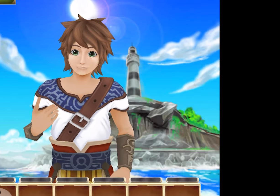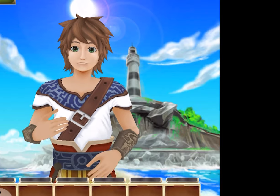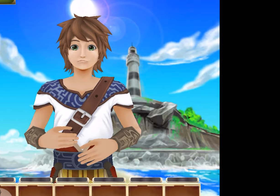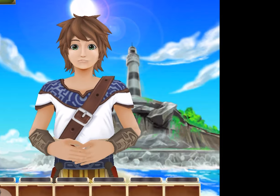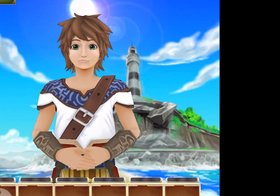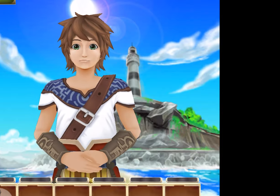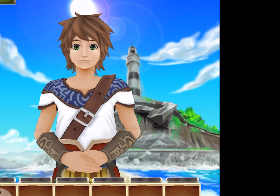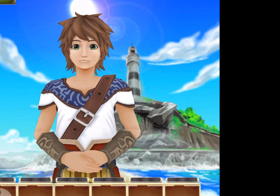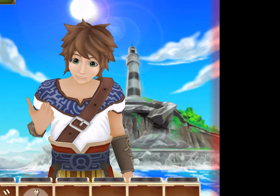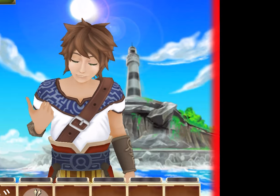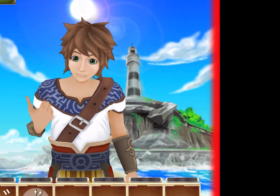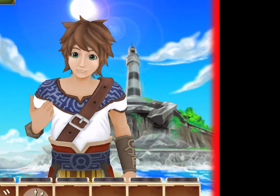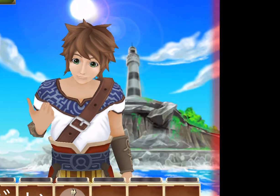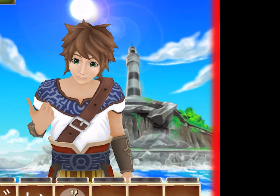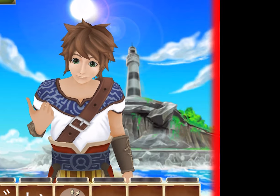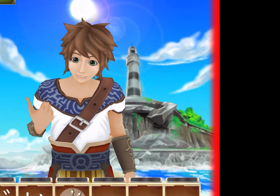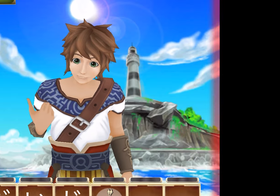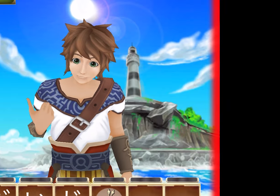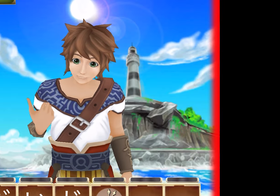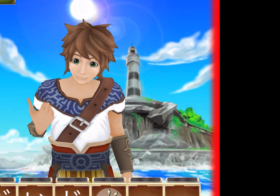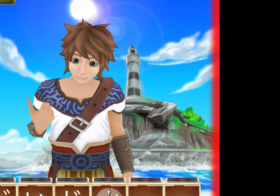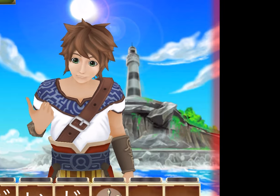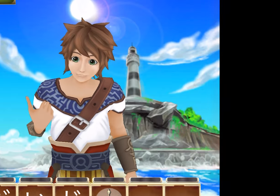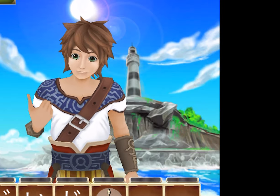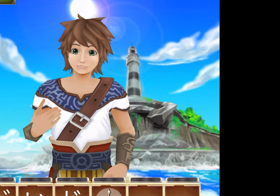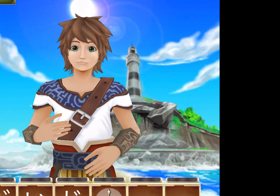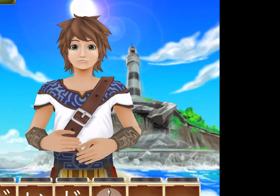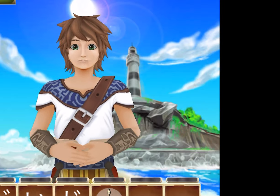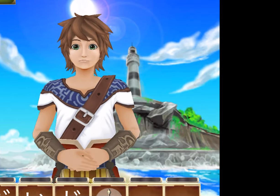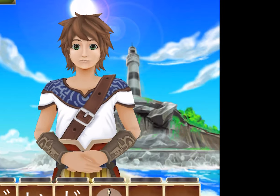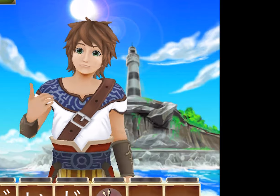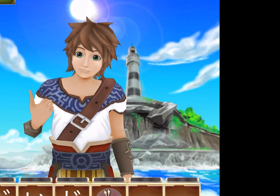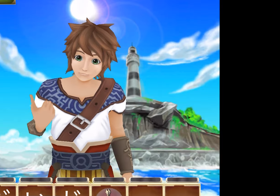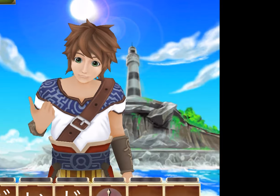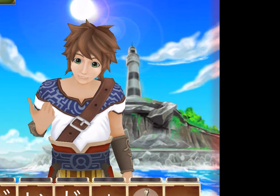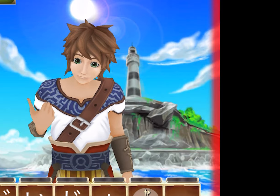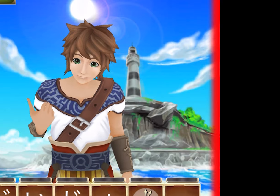首切れちゃうよだい、大事なこと大丈夫か